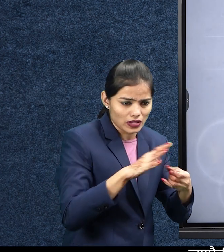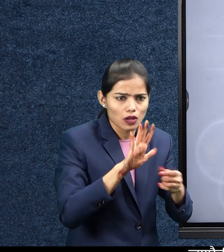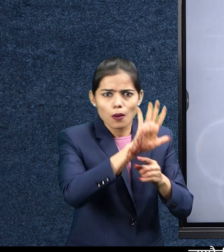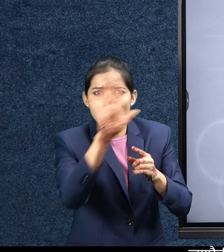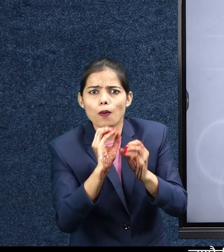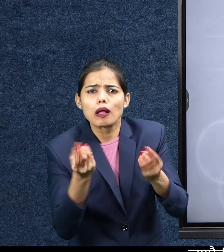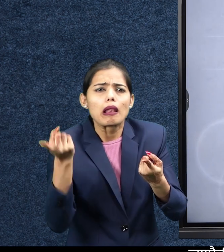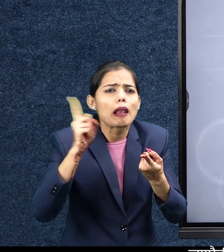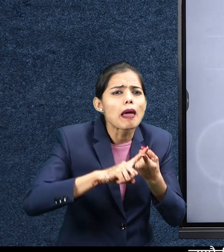घडते.